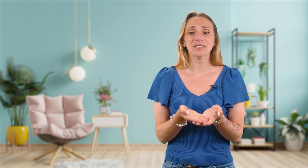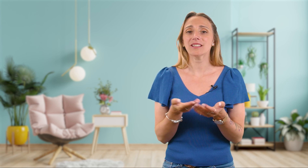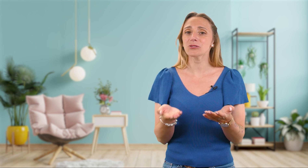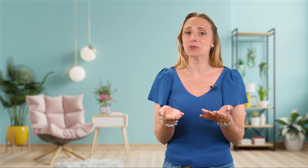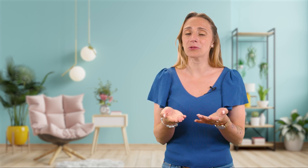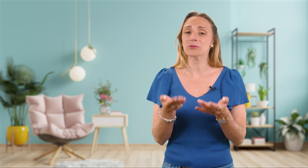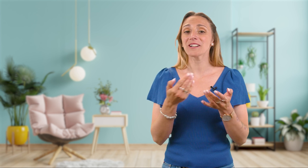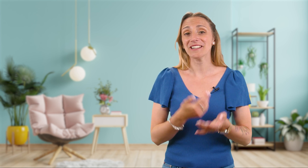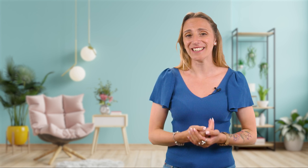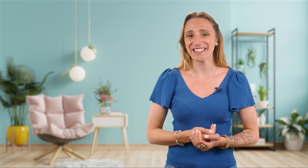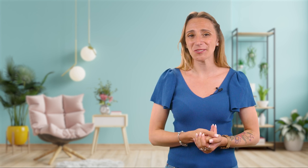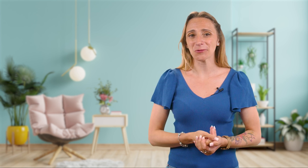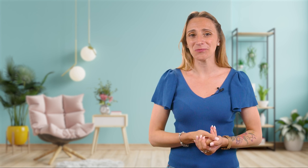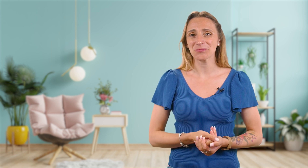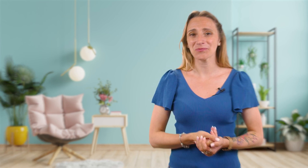et suivront les questions.